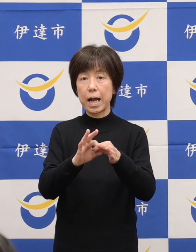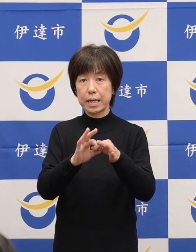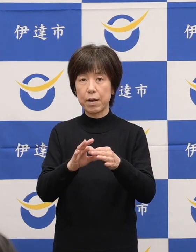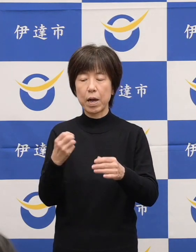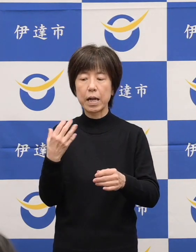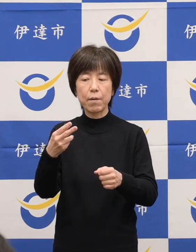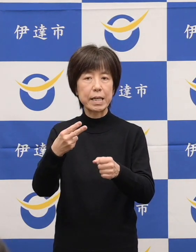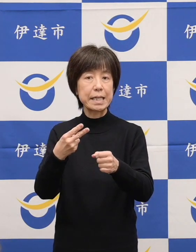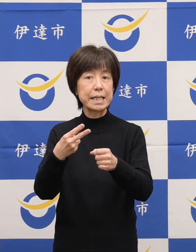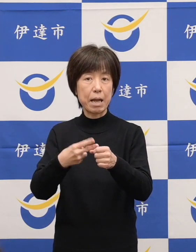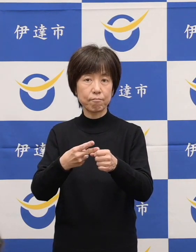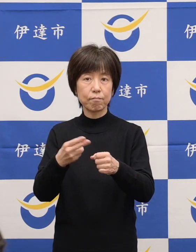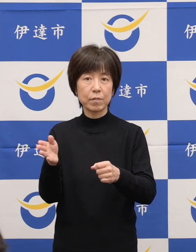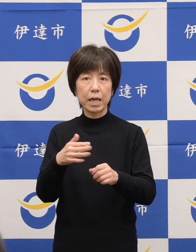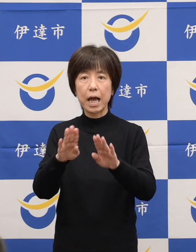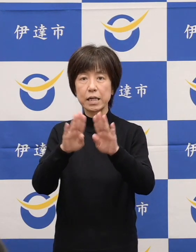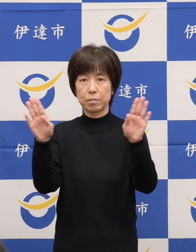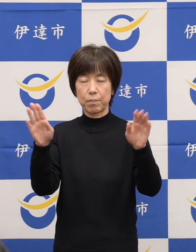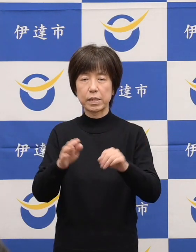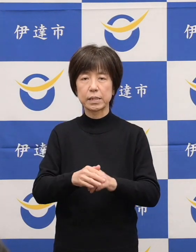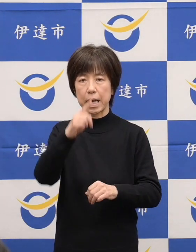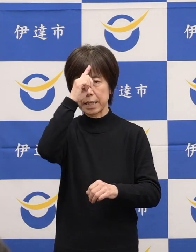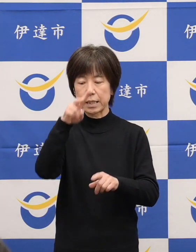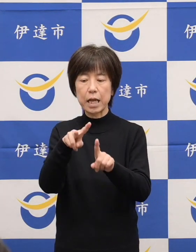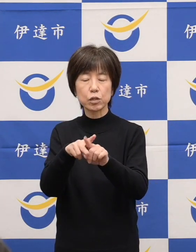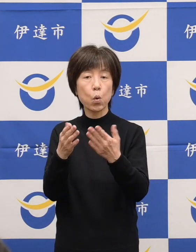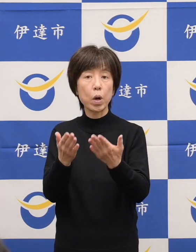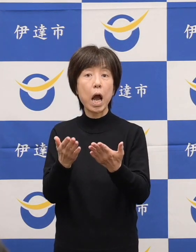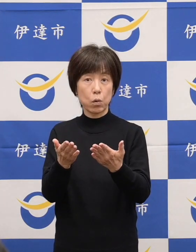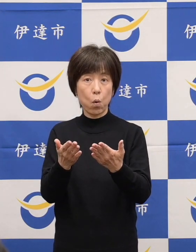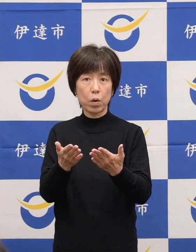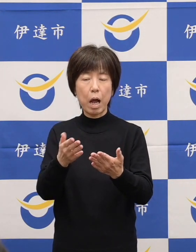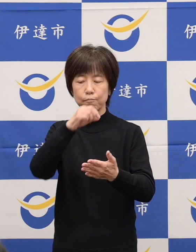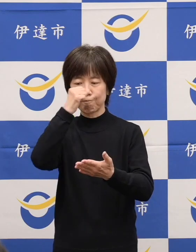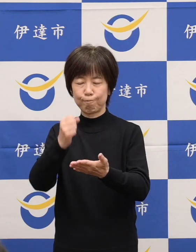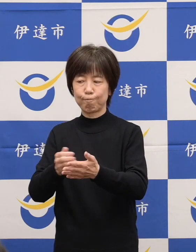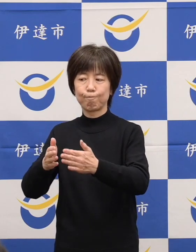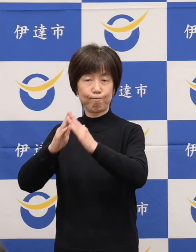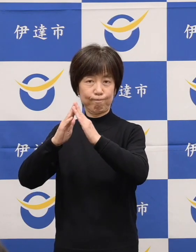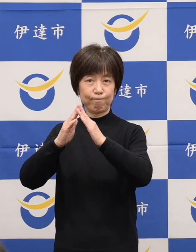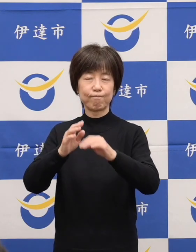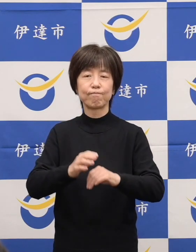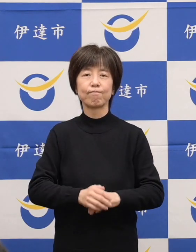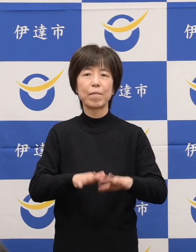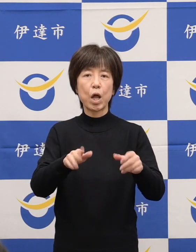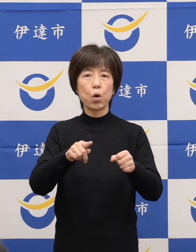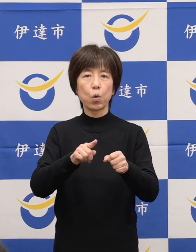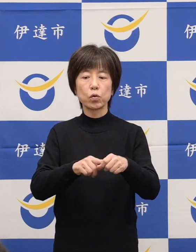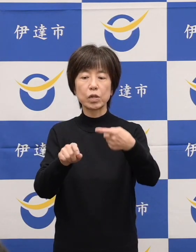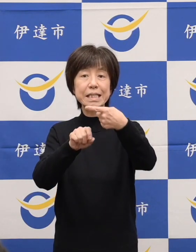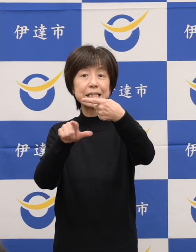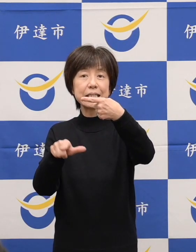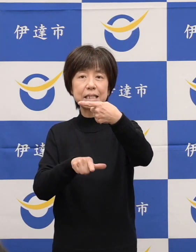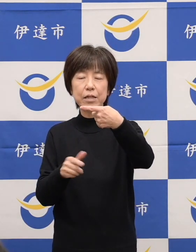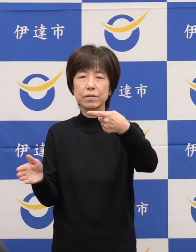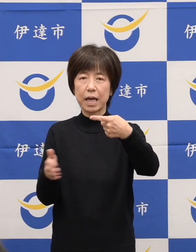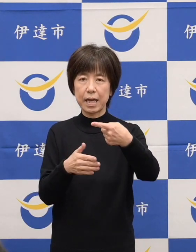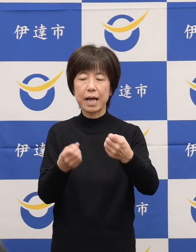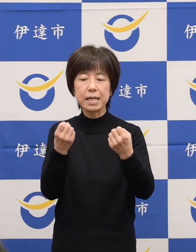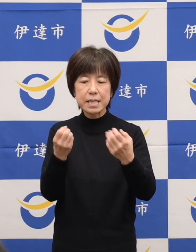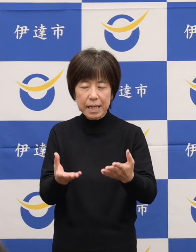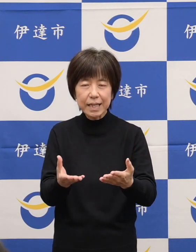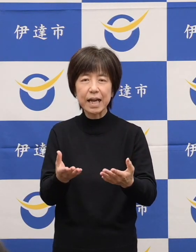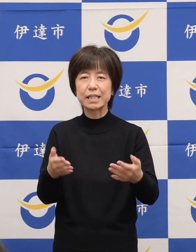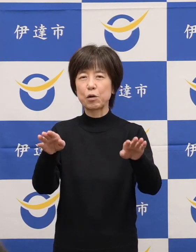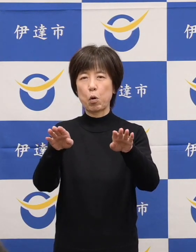2年に着手をしました伊達小学校が完成をしまして、今年1月から新校舎